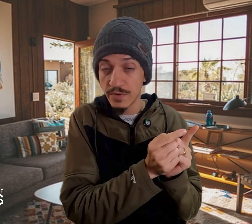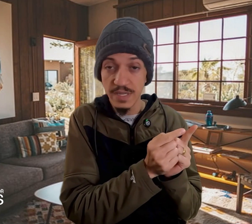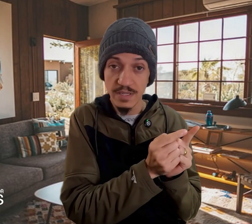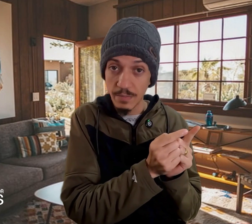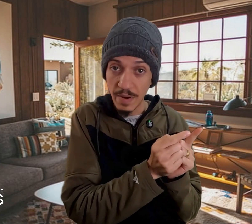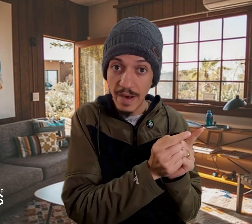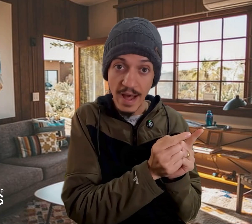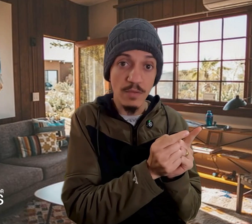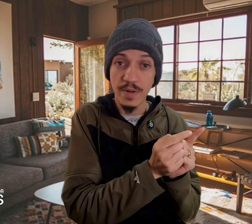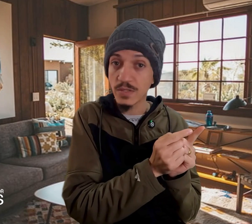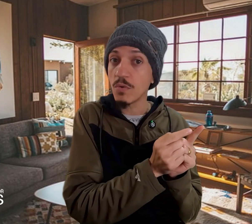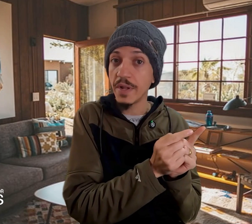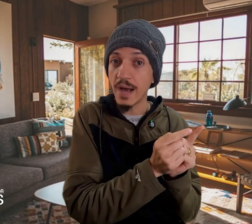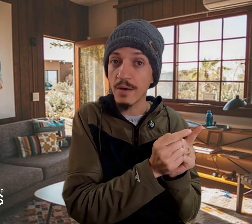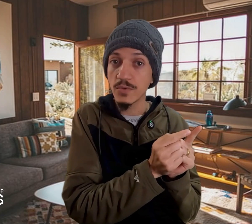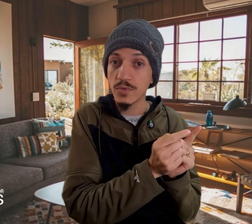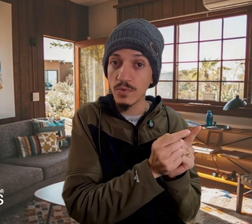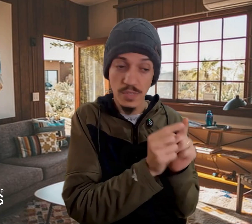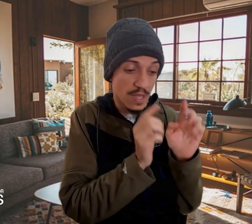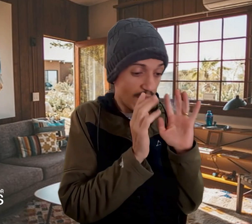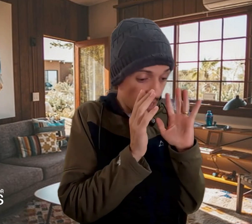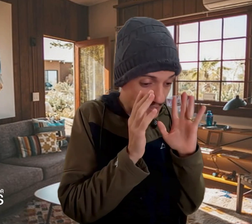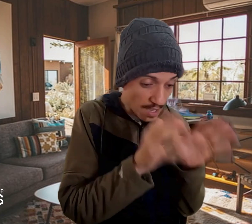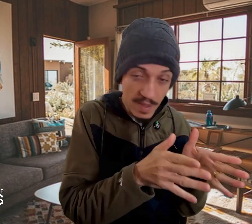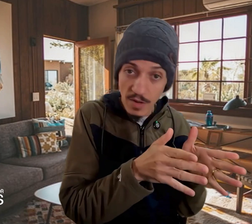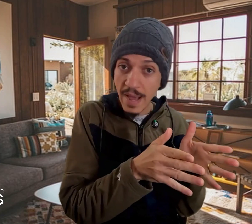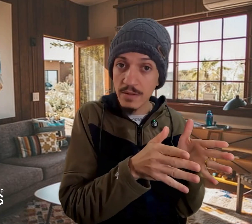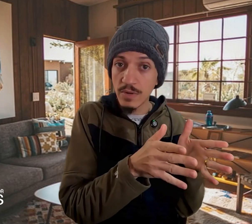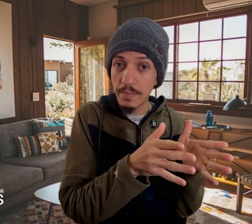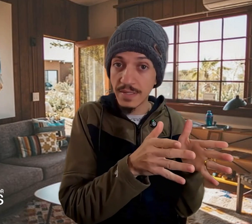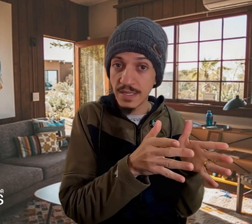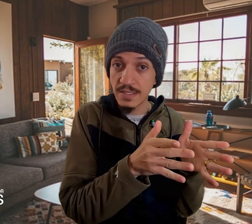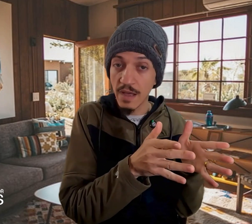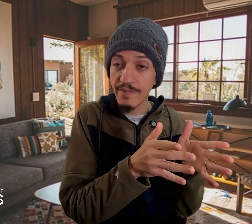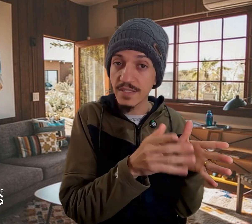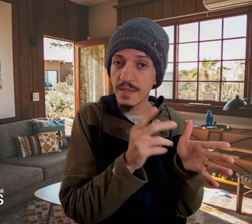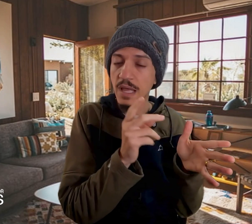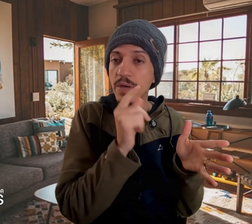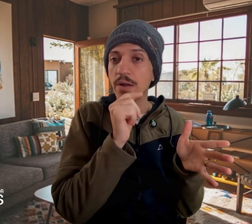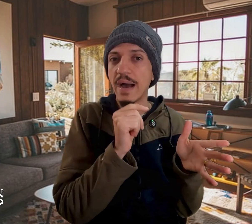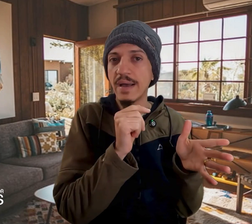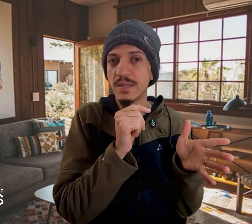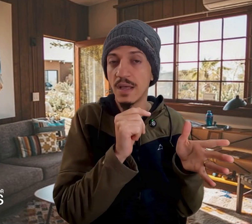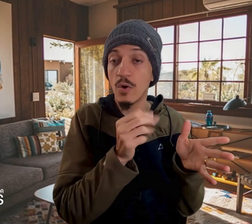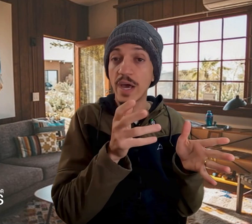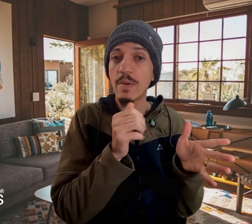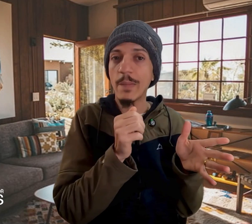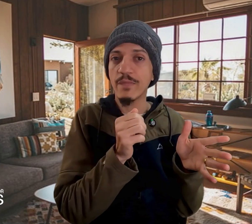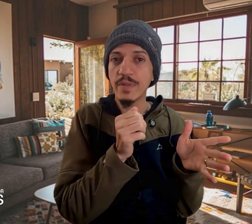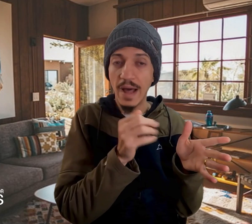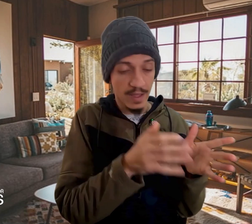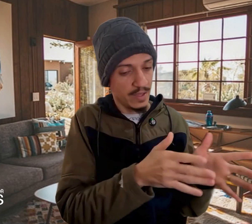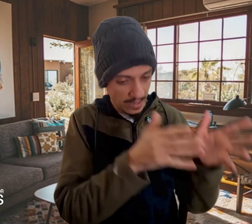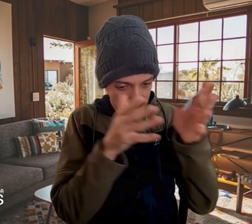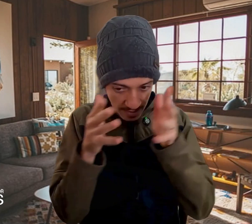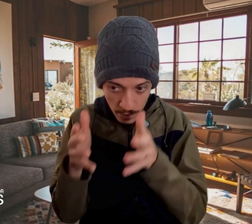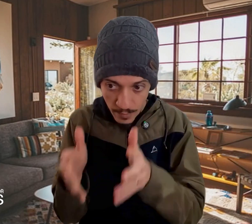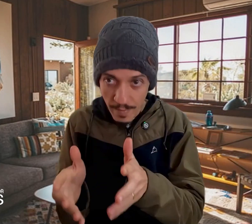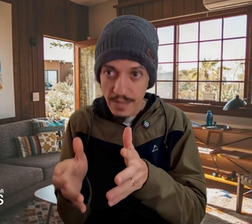esteja preparado para se comunicar com surdos. Eles terminam o método Libras Essencial e falam assim, eu quero mais, eu quero me aprofundar. E eles entram para o método